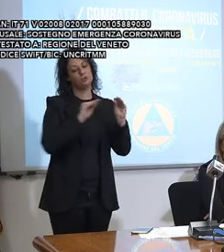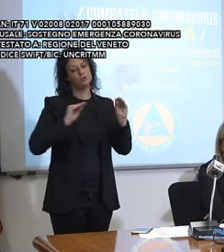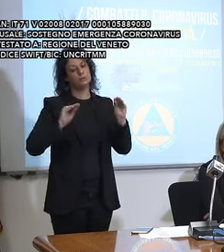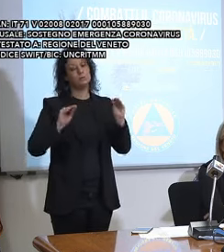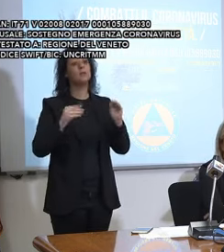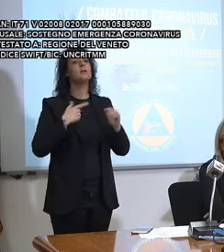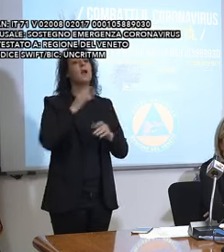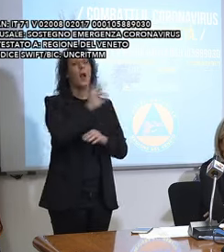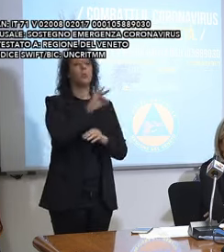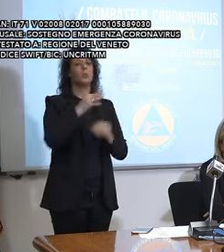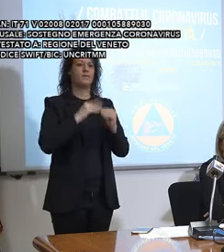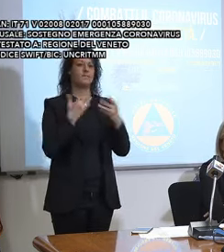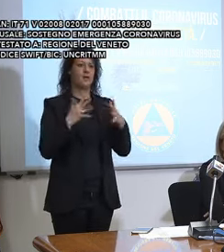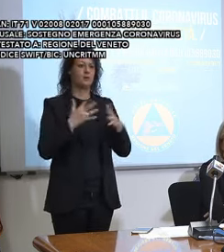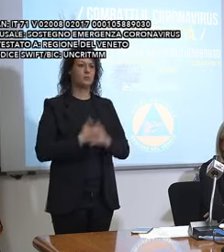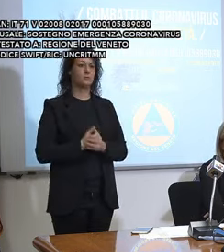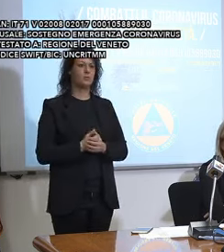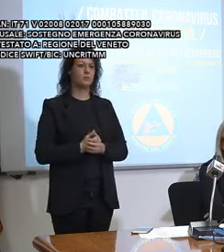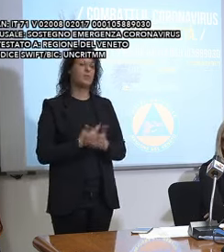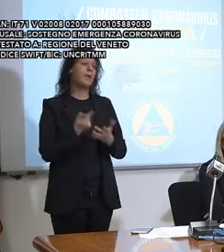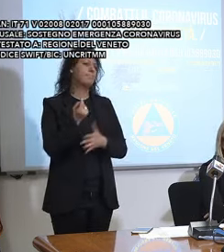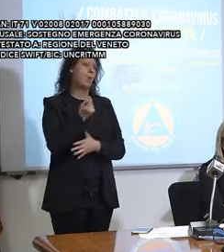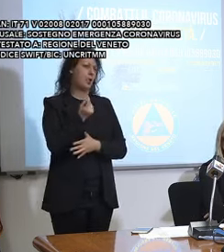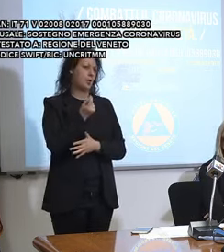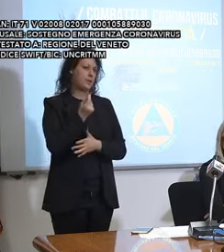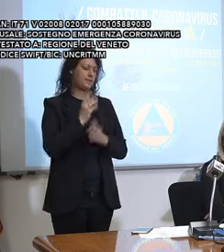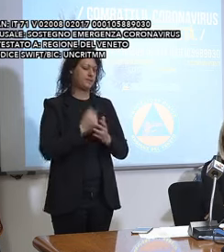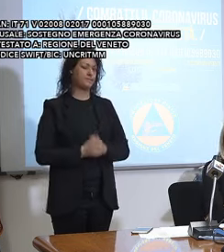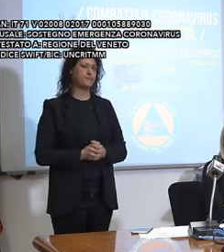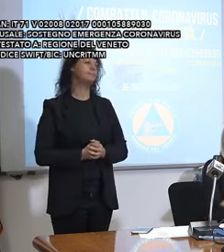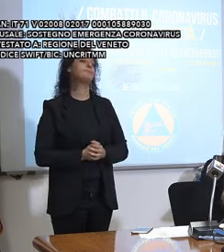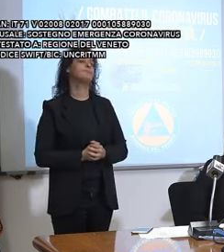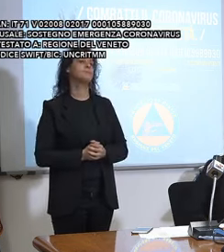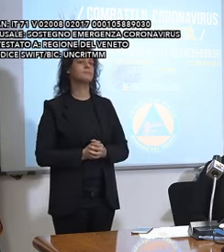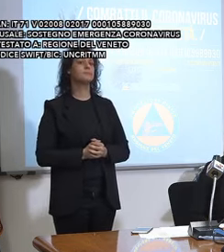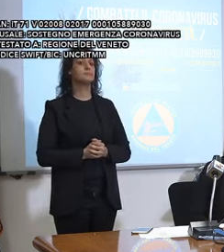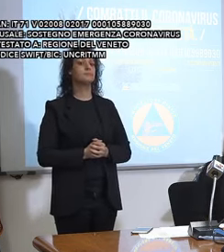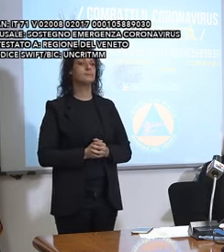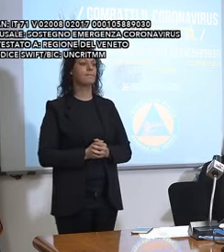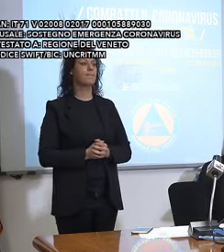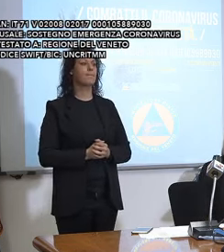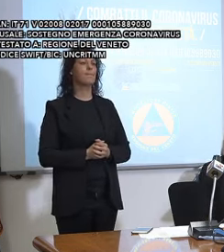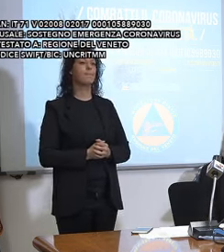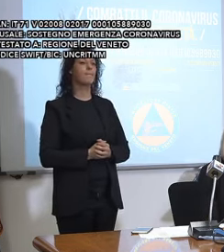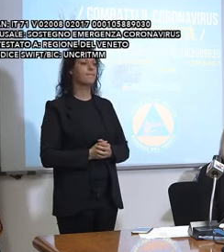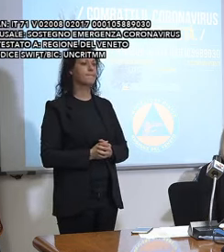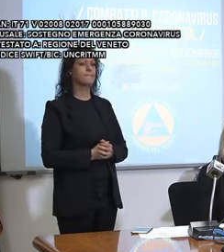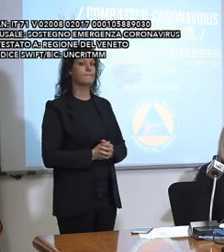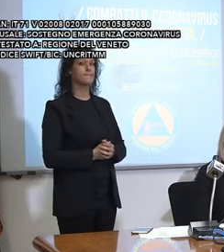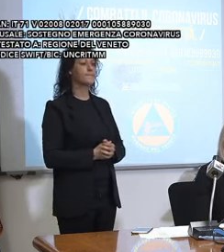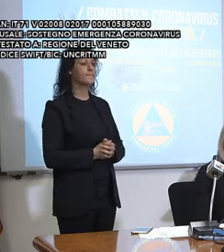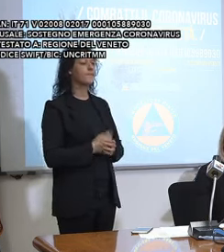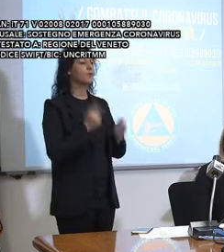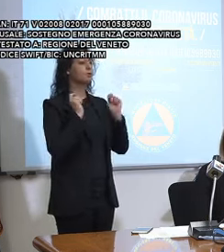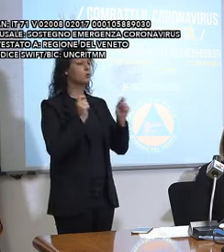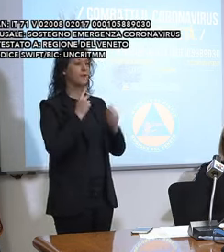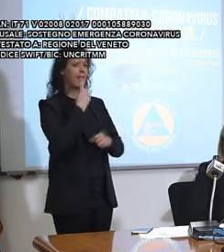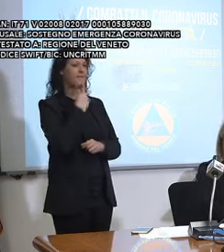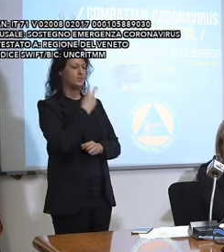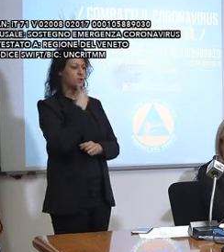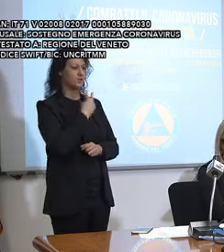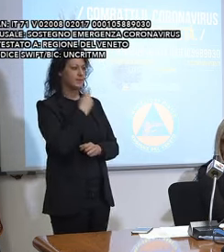spostamenti di questo tipo, ma minimali insomma. Grazie. Cristina Giacomuzzo, giornale di Vicenza, la prima